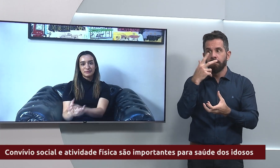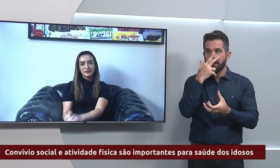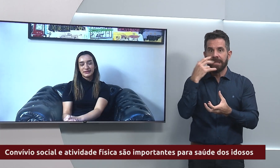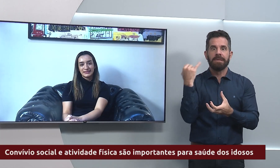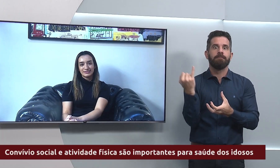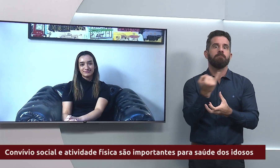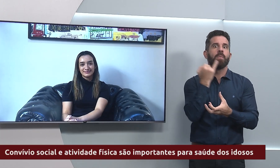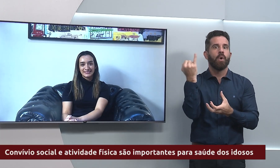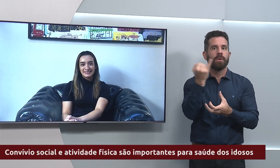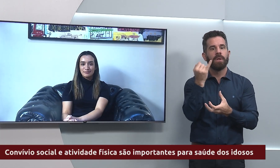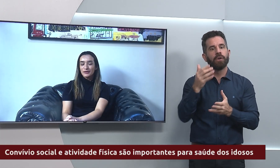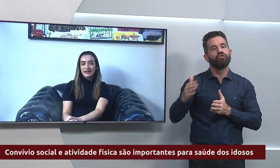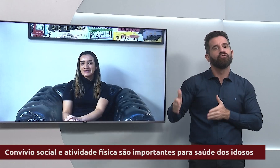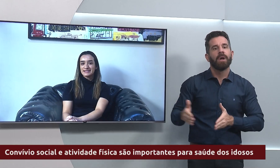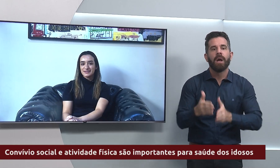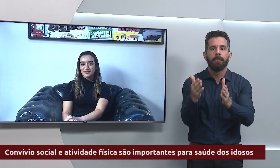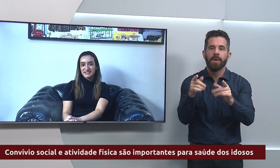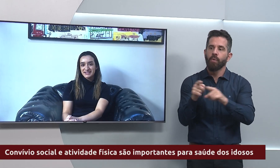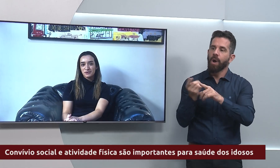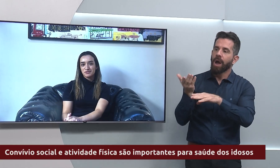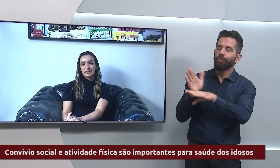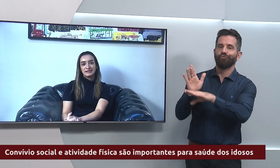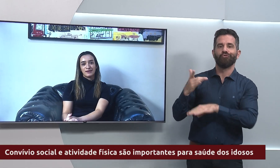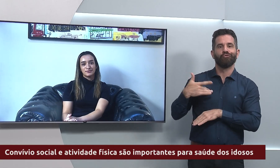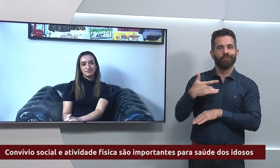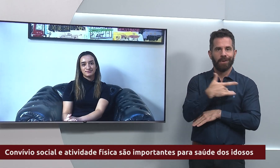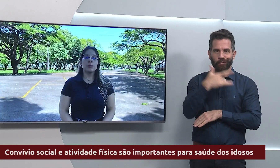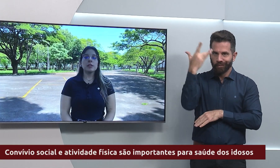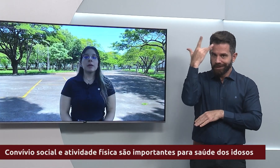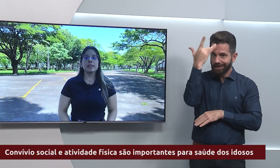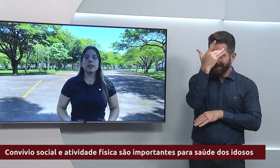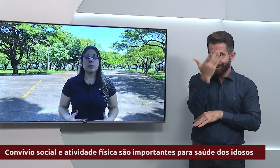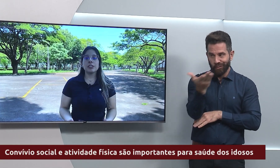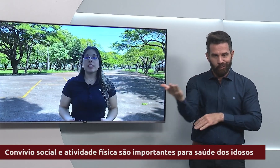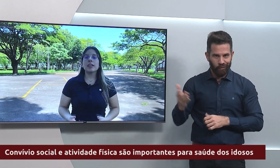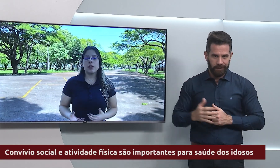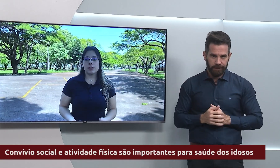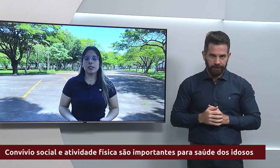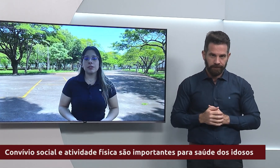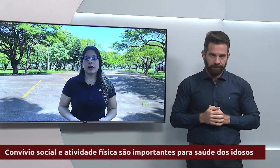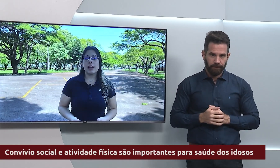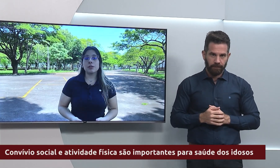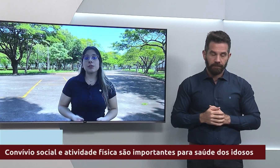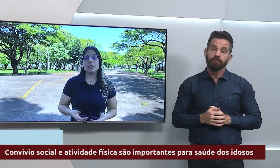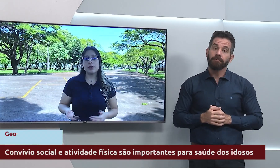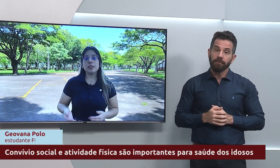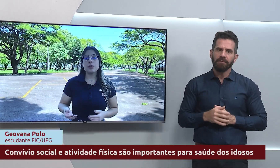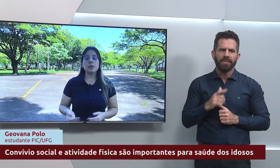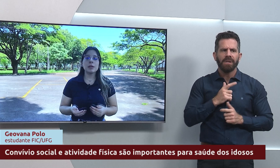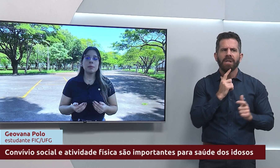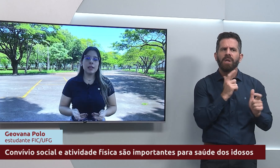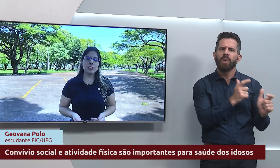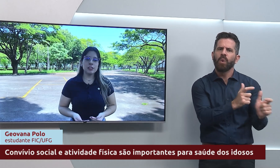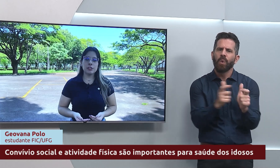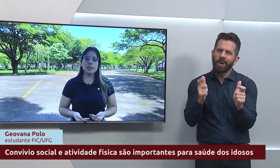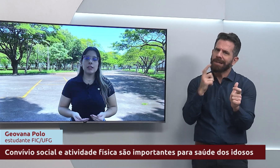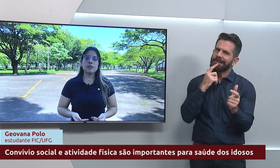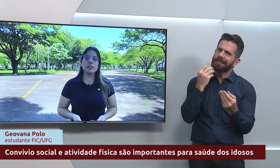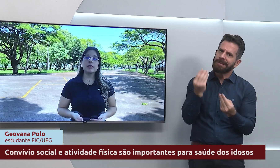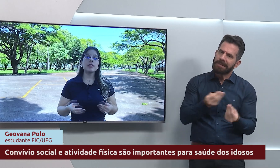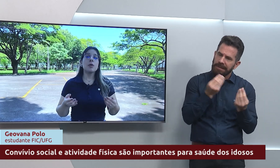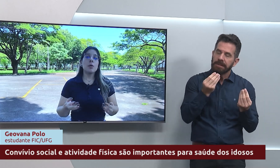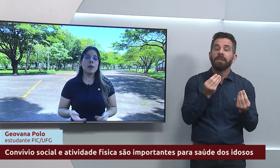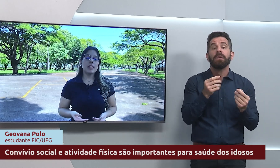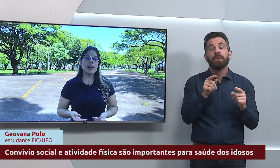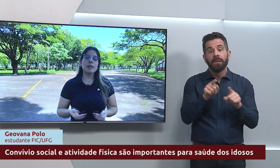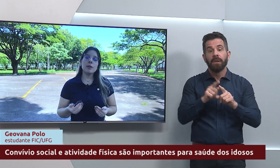para poder melhorar essas questões em saúde mental. No espaço em que a rotina ganha novos significados, os idosos encontram na prática de atividades